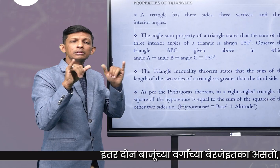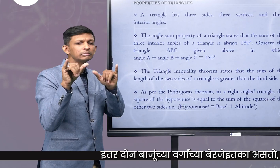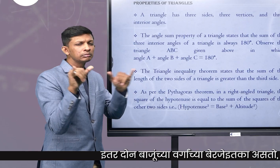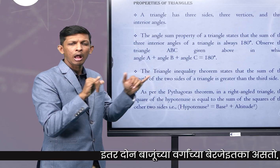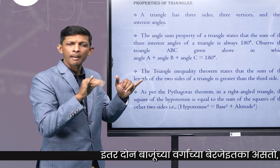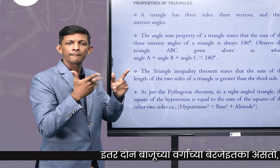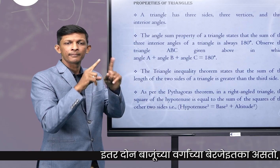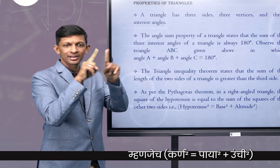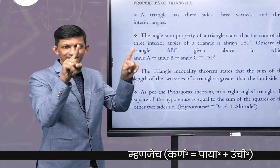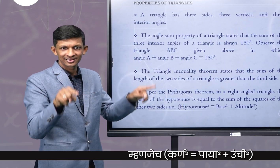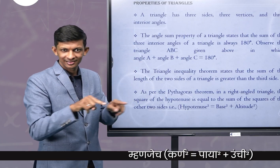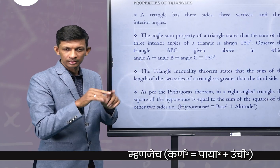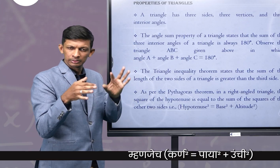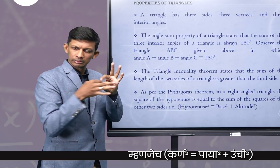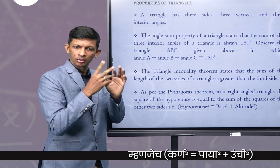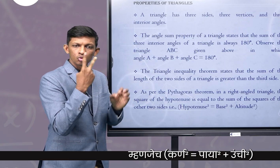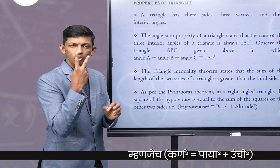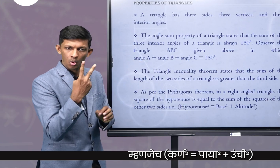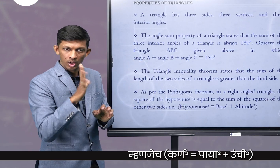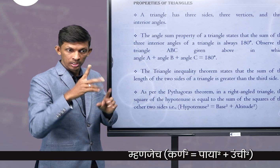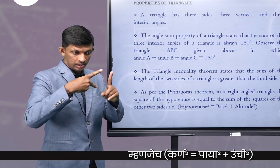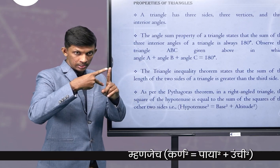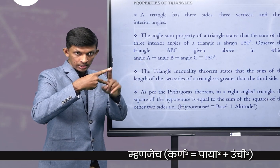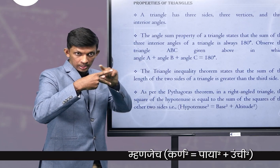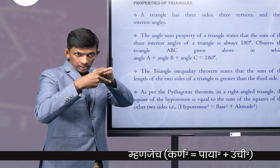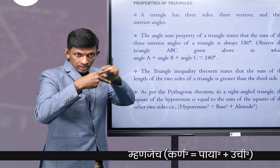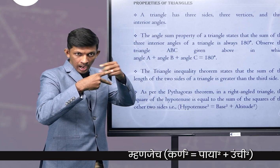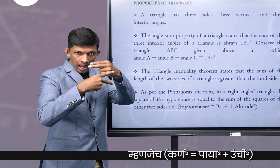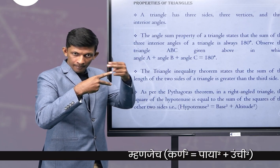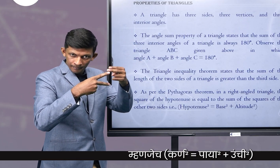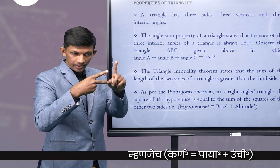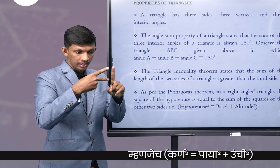इतका असतो, म्हणजेच कर्ण वर्ग बरोबर पाया वर्ग अधिक उंची वर्ग.